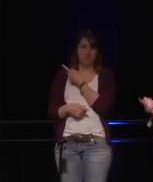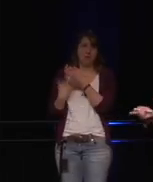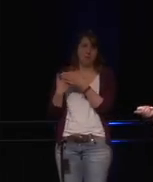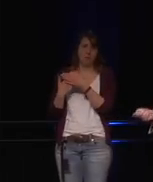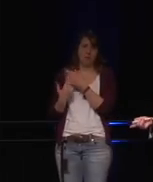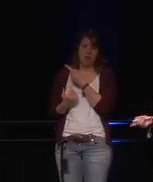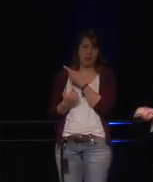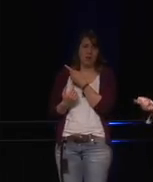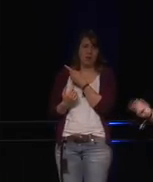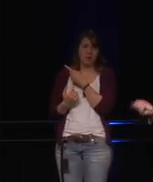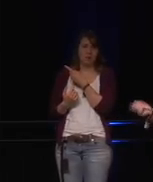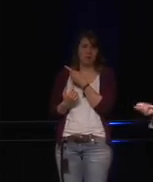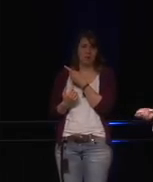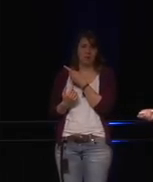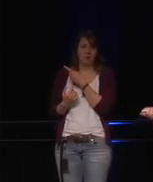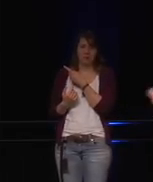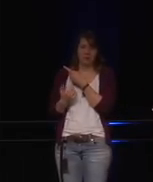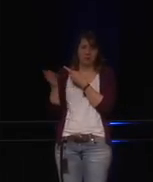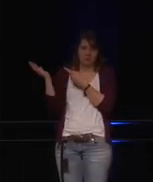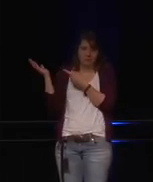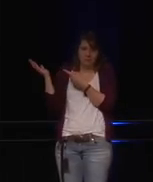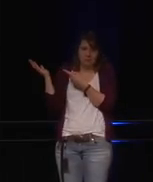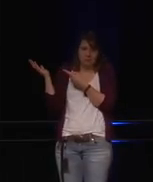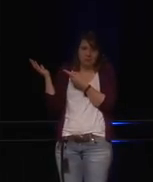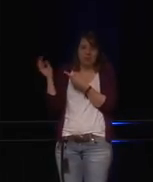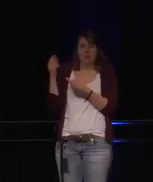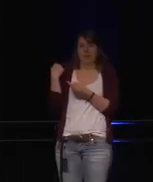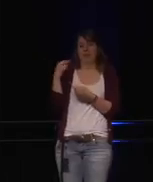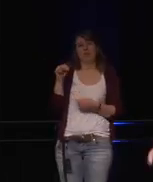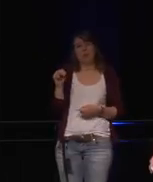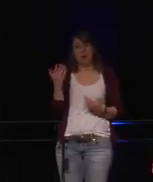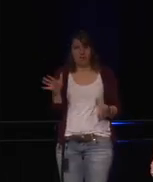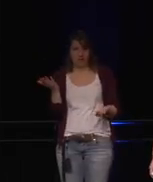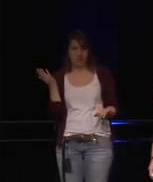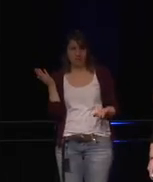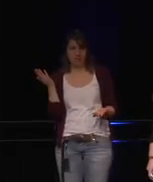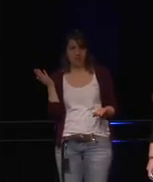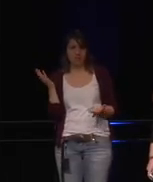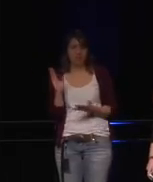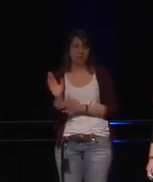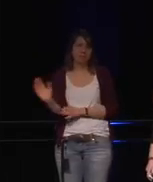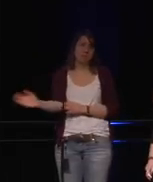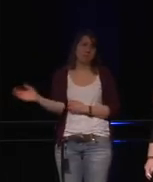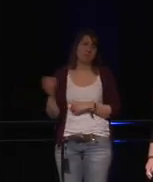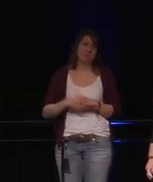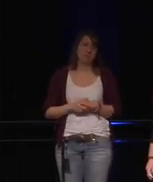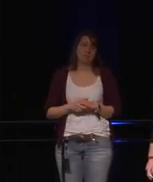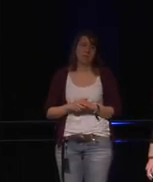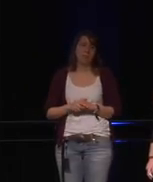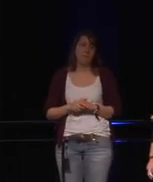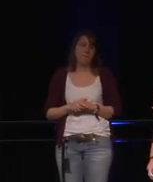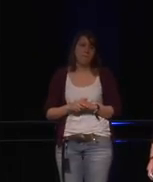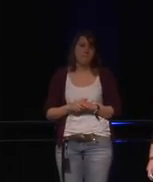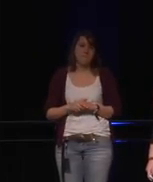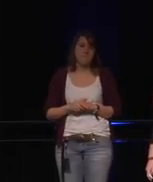2017. Esto es un ejemplo que podría aparecer en cualquier momento,